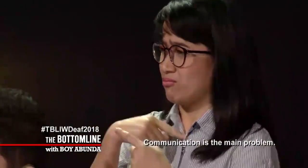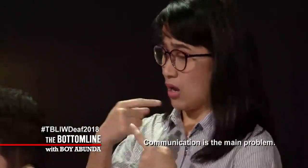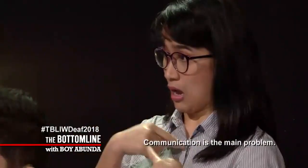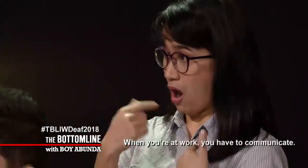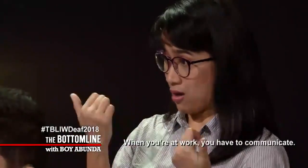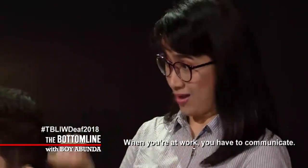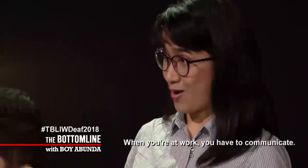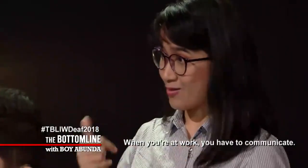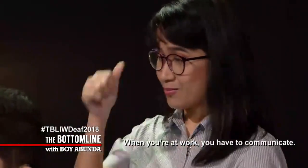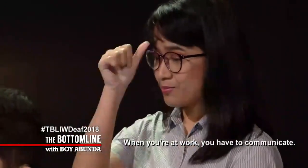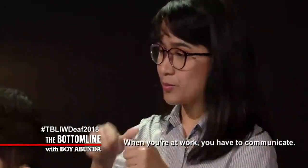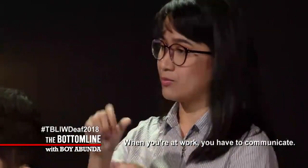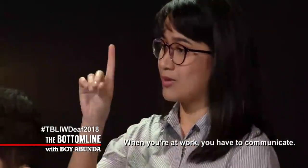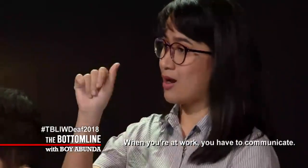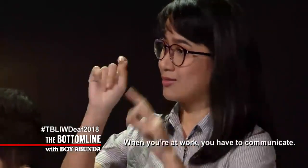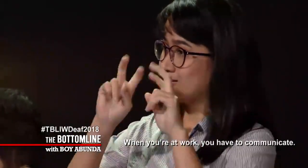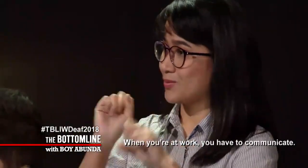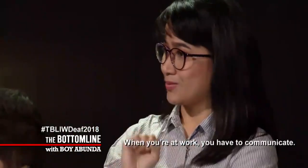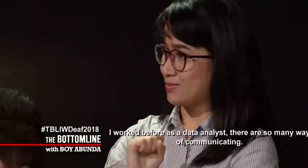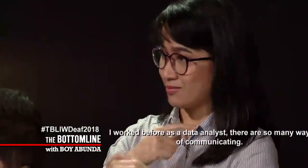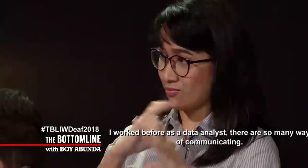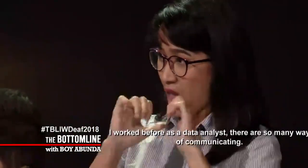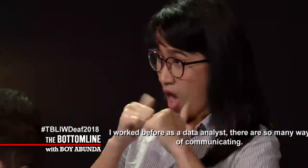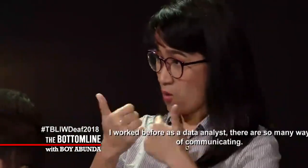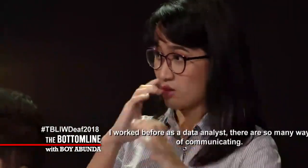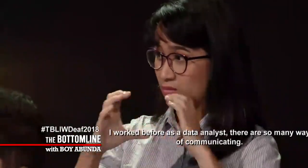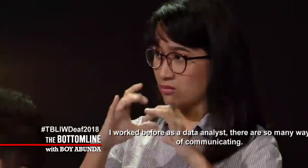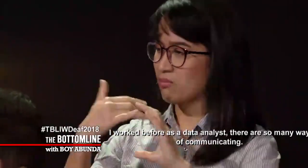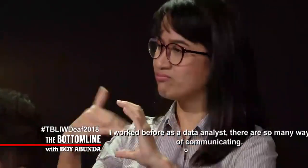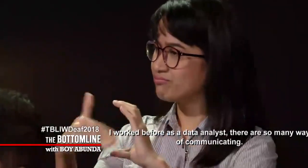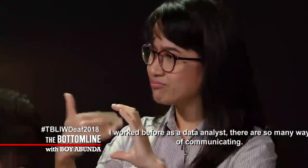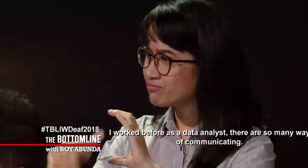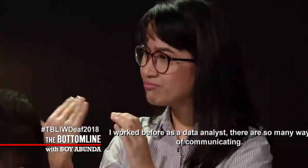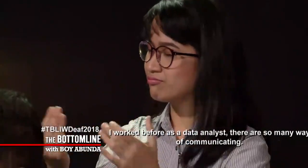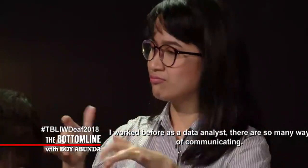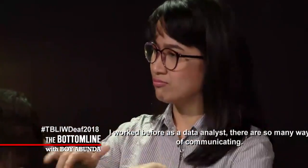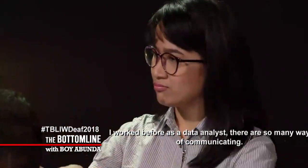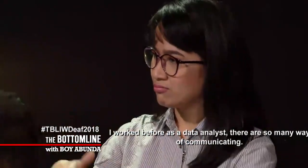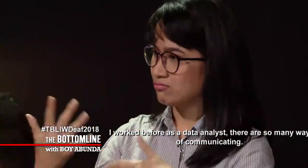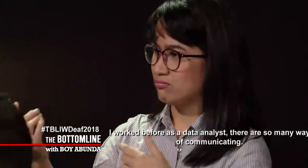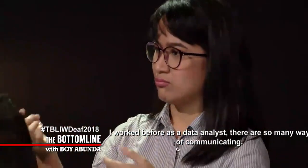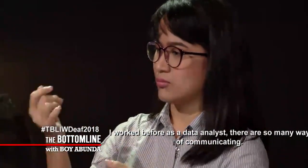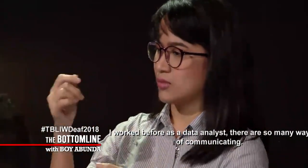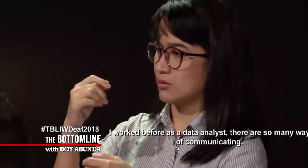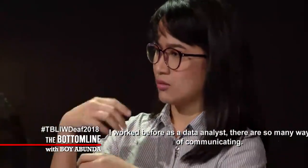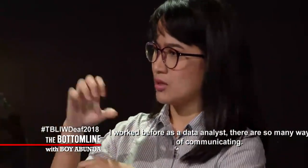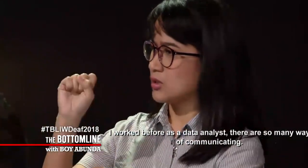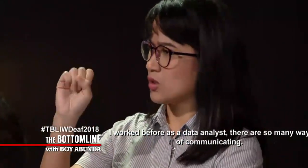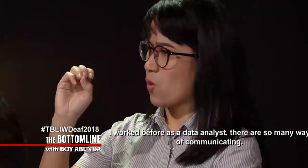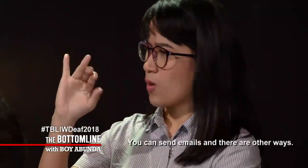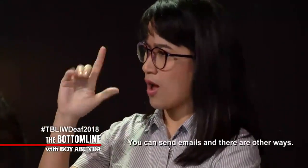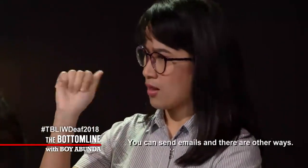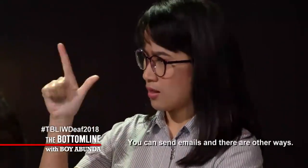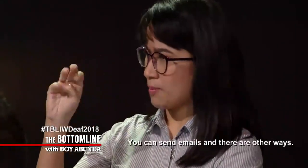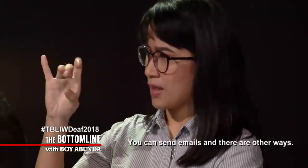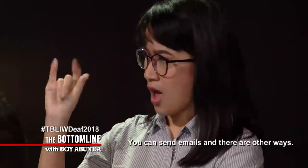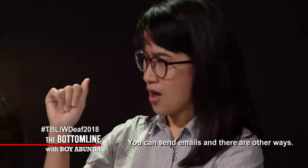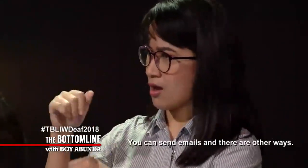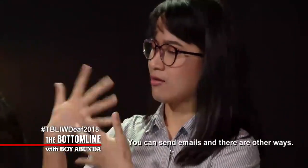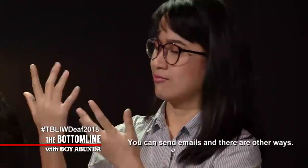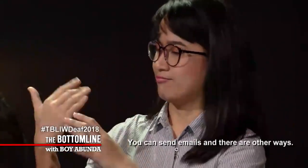main problem. If you're at work, you have to communicate. Ako po, ang work ko po dati is, I was a data analyst. Ang daming paraan ng communicating,